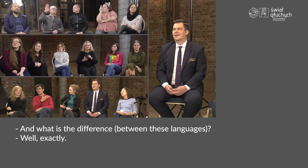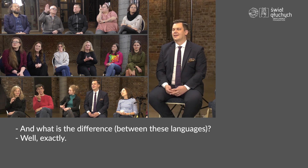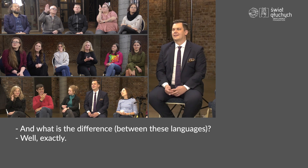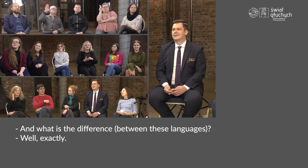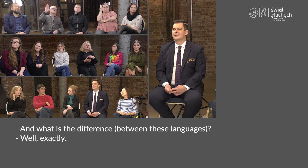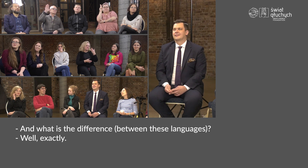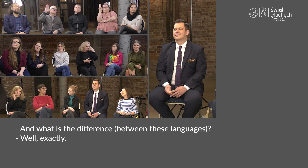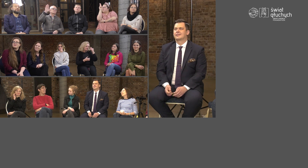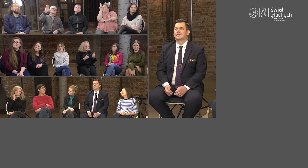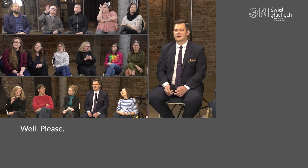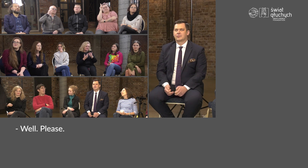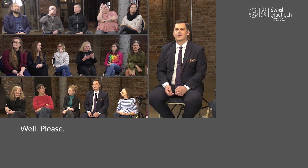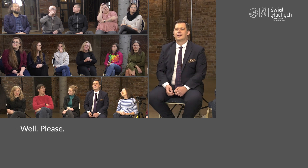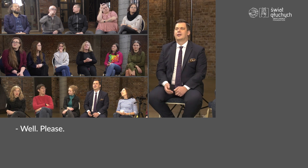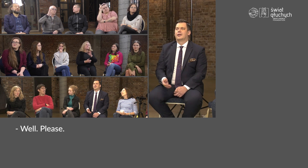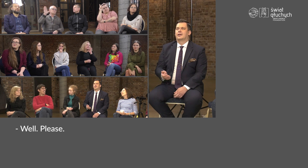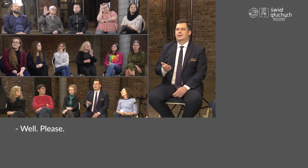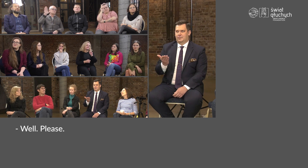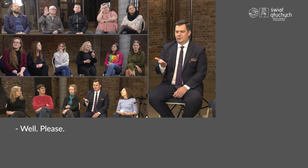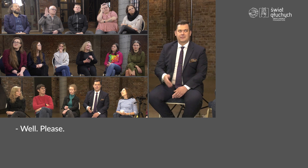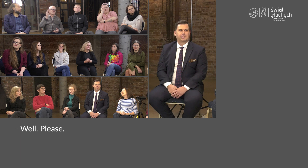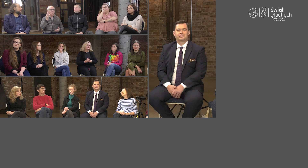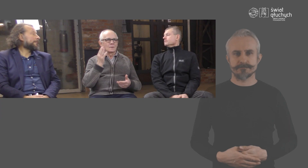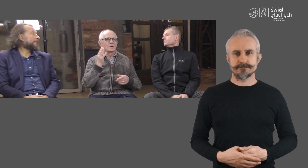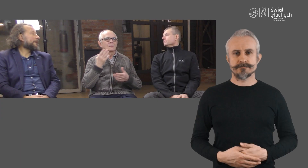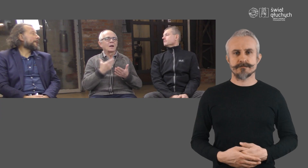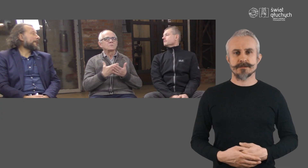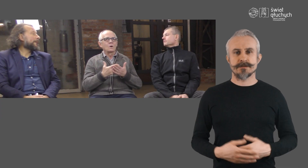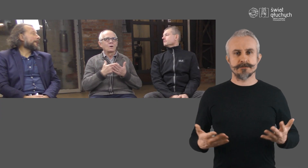To ja wiem, o co chodzi, tylko to jest... Dobrze. Proszę.